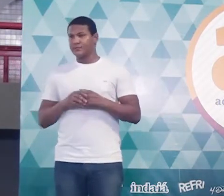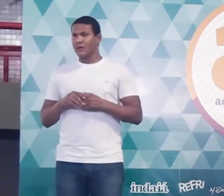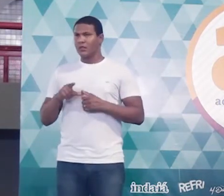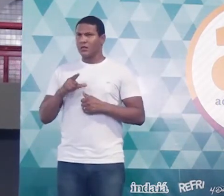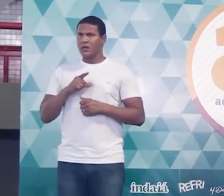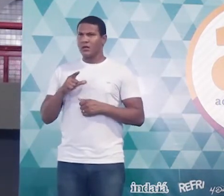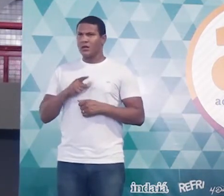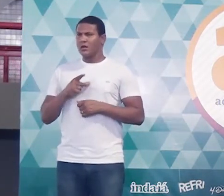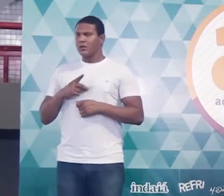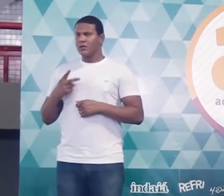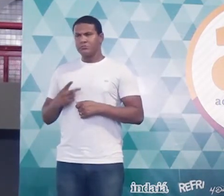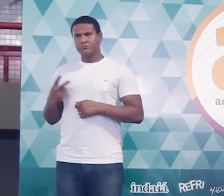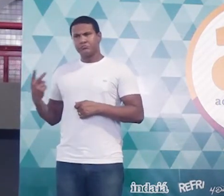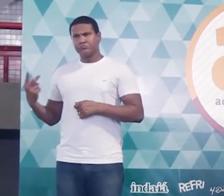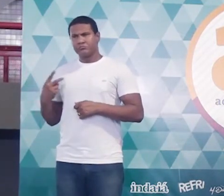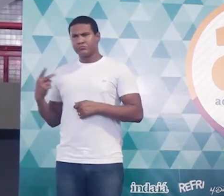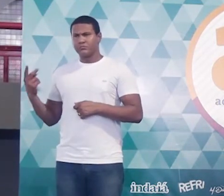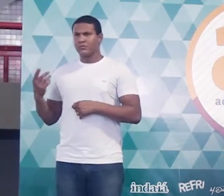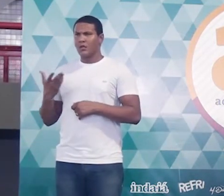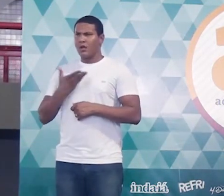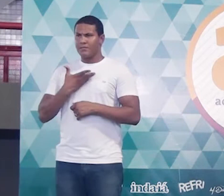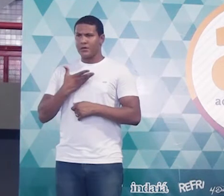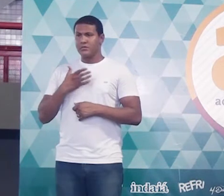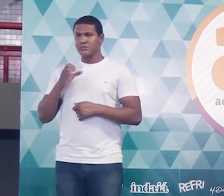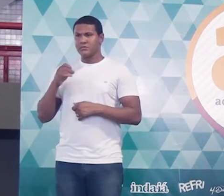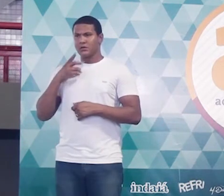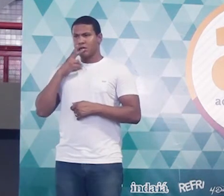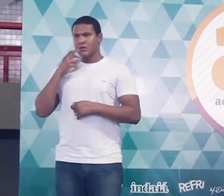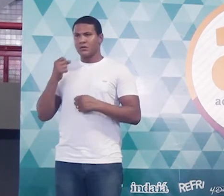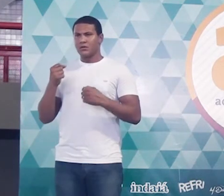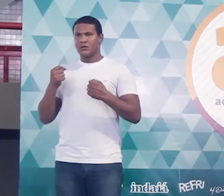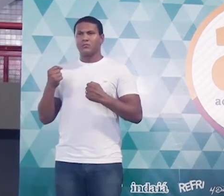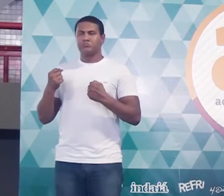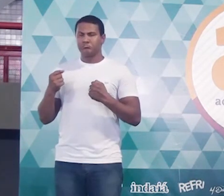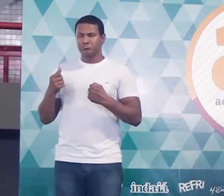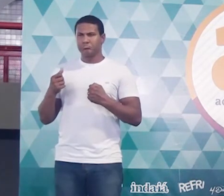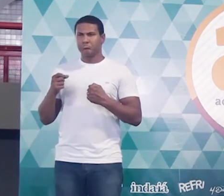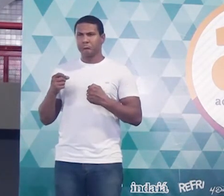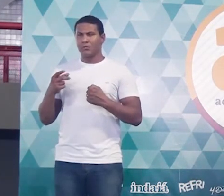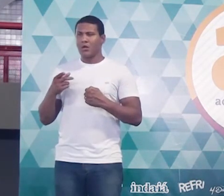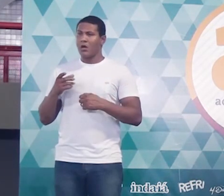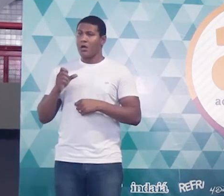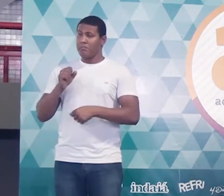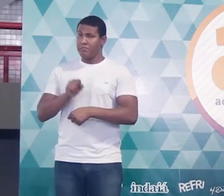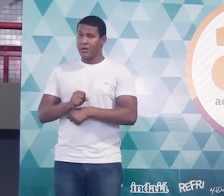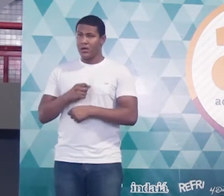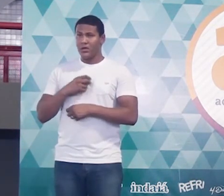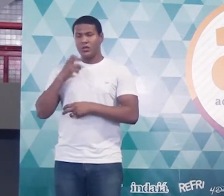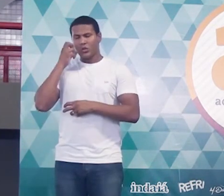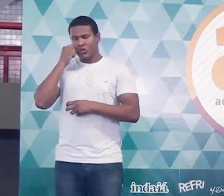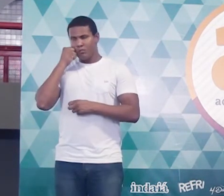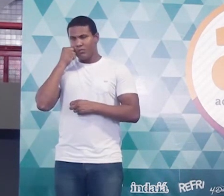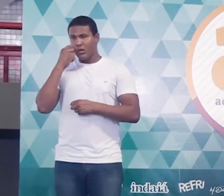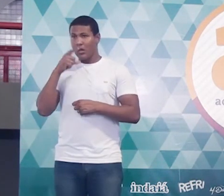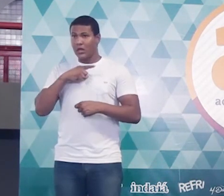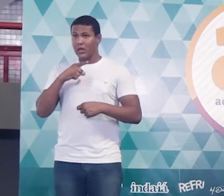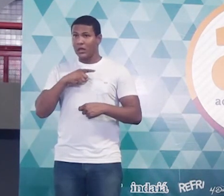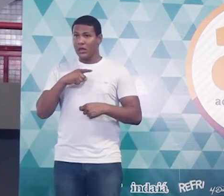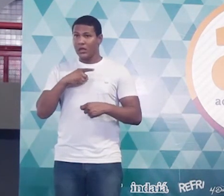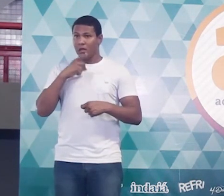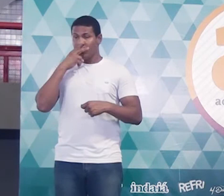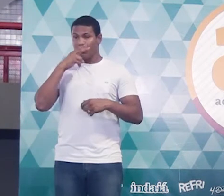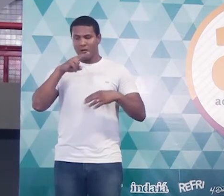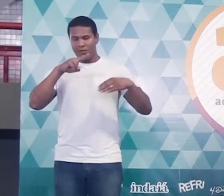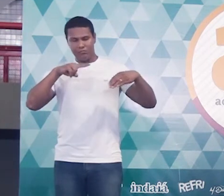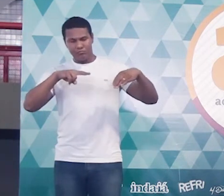carro na neve e paramos para dormir no meio da neve, eu estou no saco de dormir térmico, dentro do